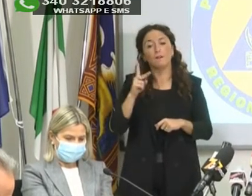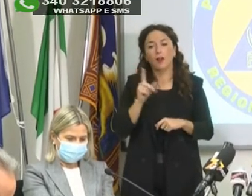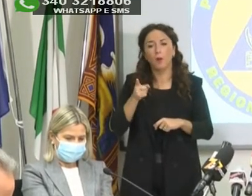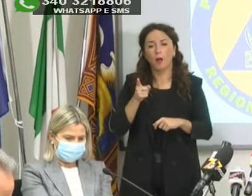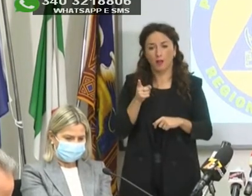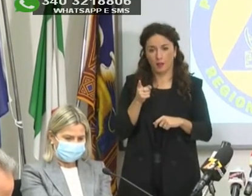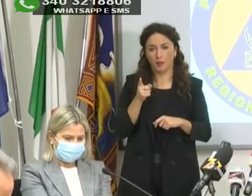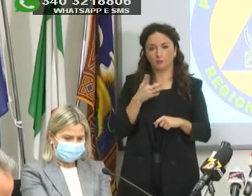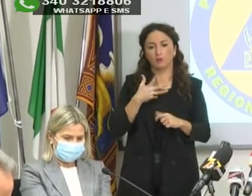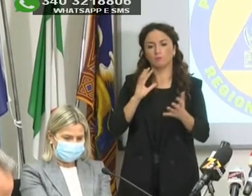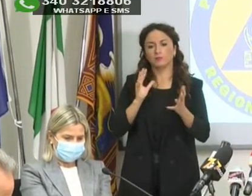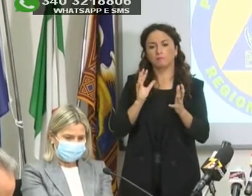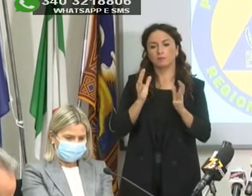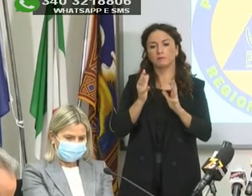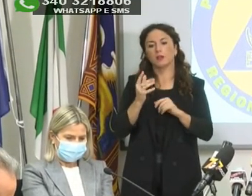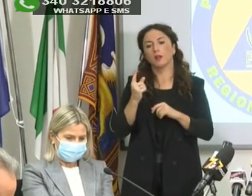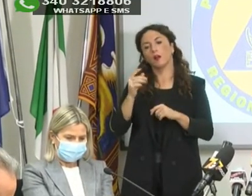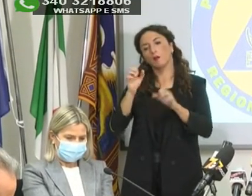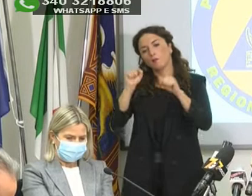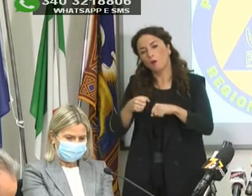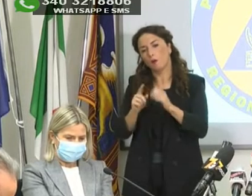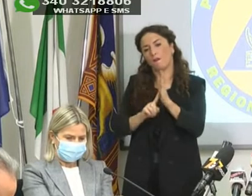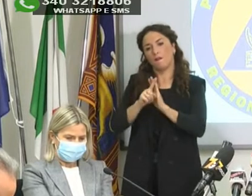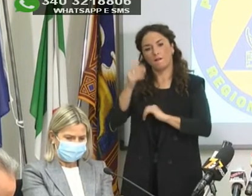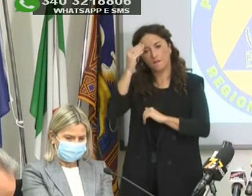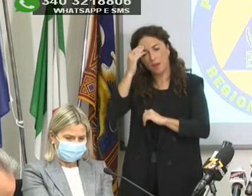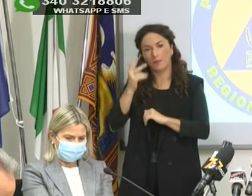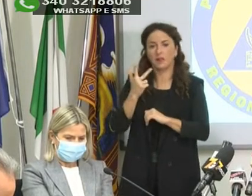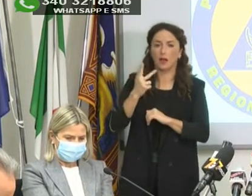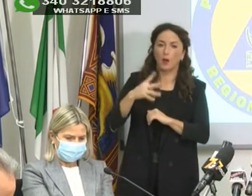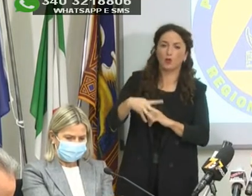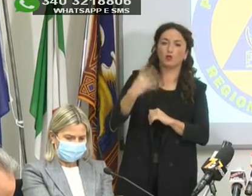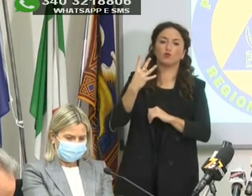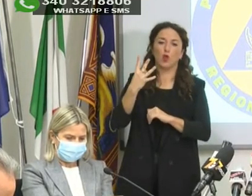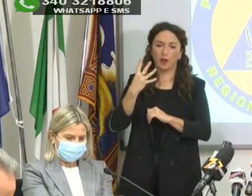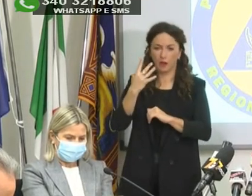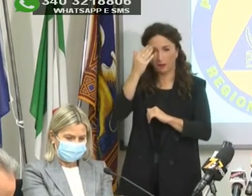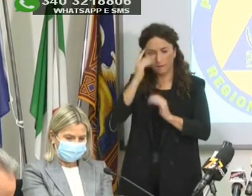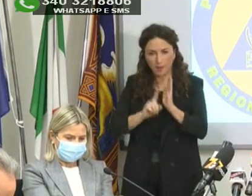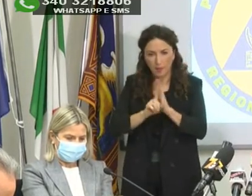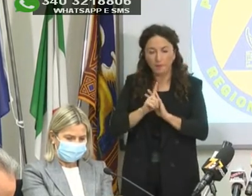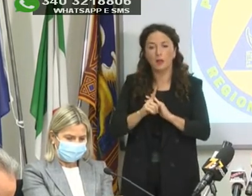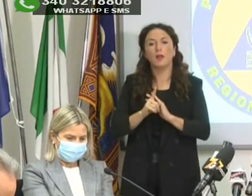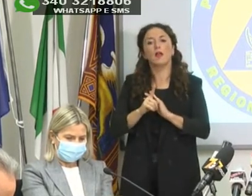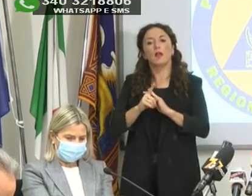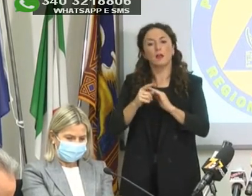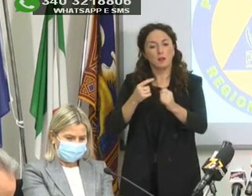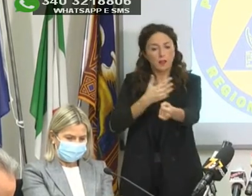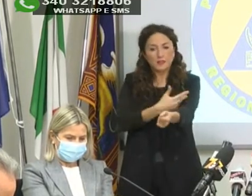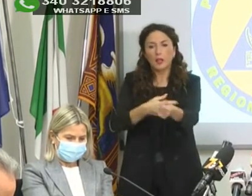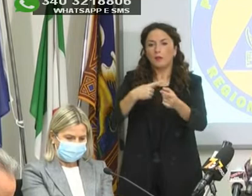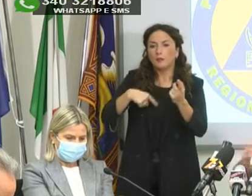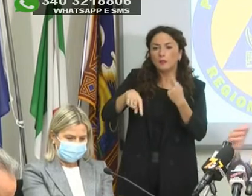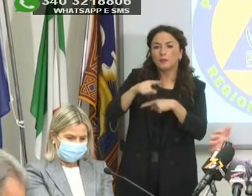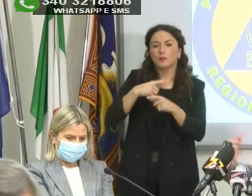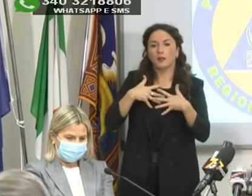c'è un'evoluzione, ci sono giorni di febbre, mediamente 3-4 giorni di febbre, c'è un'ossigenazione del sangue che